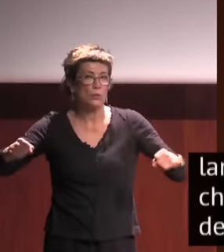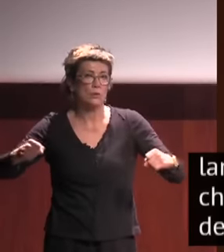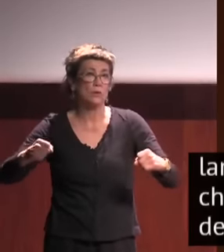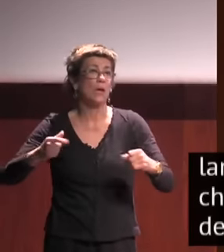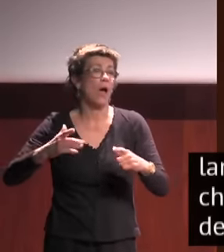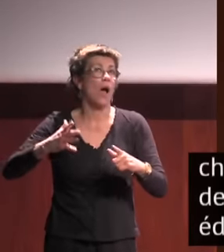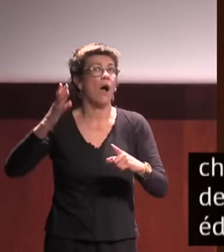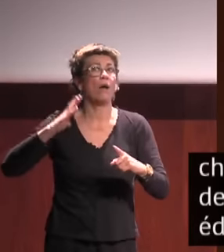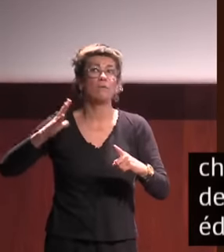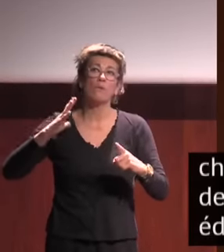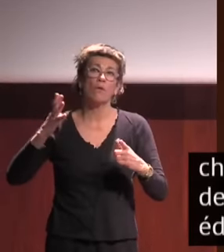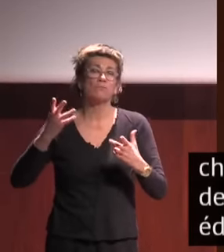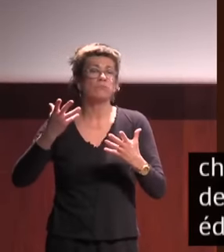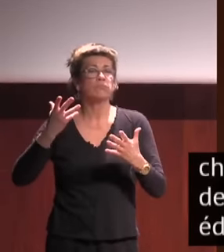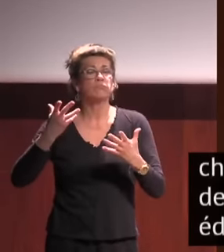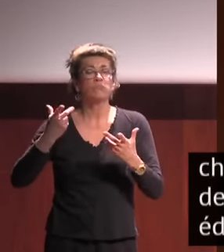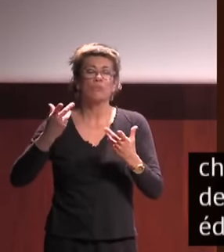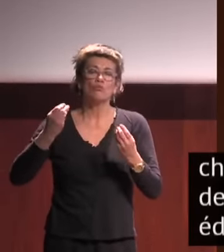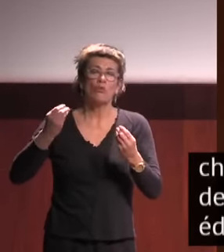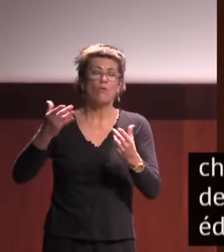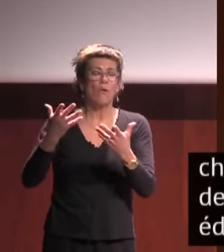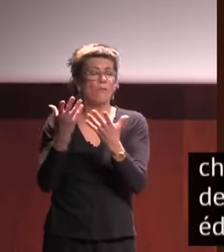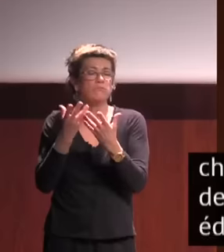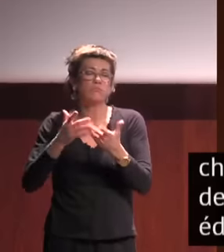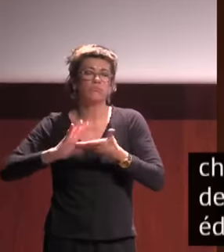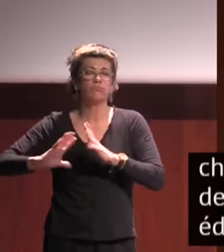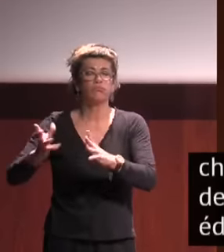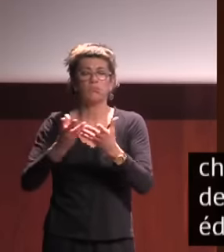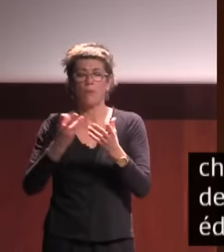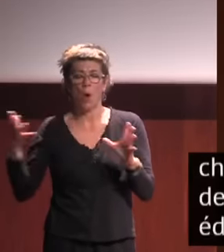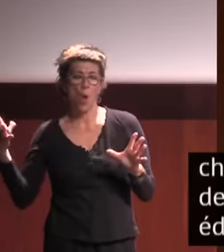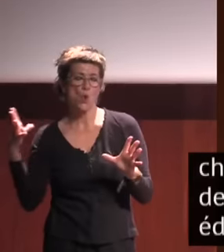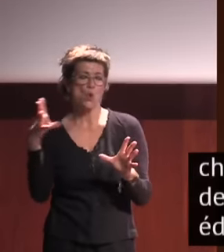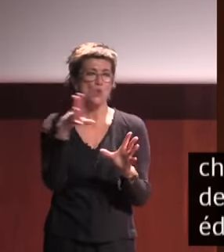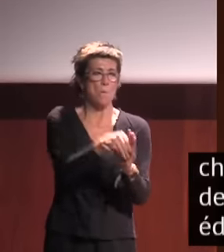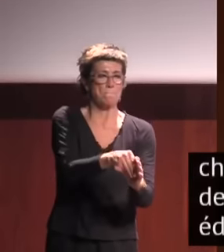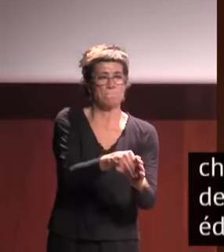longtemps cherché à résorber la langue des signes française dans le français.